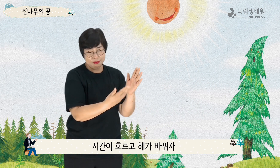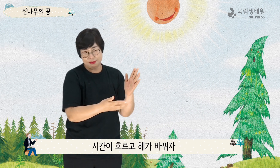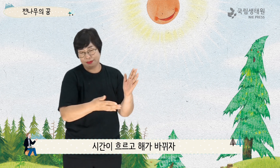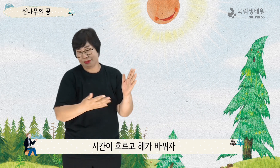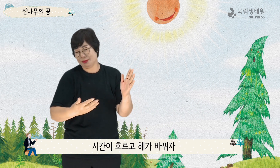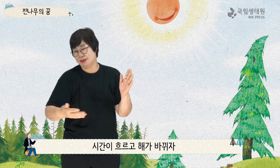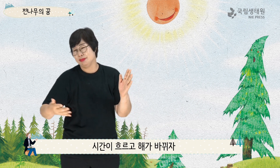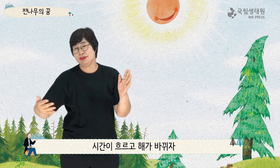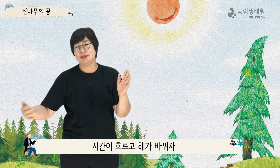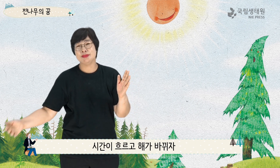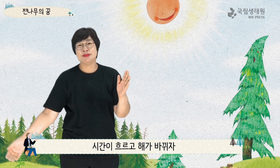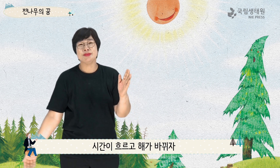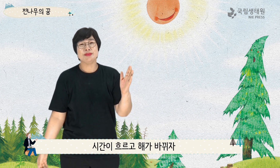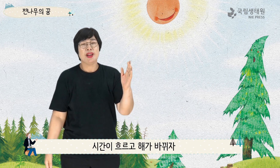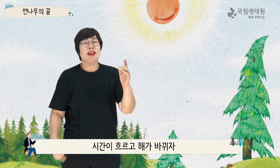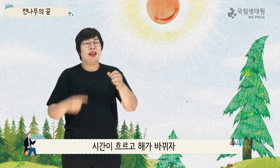시간이 흐르고 해가 바뀌자